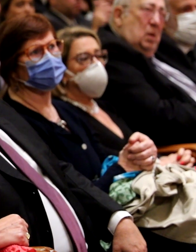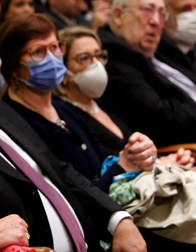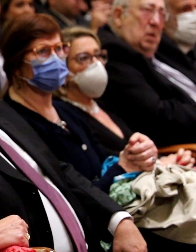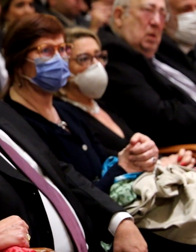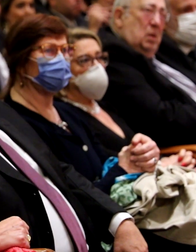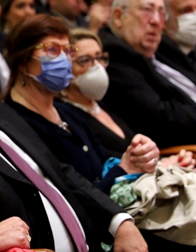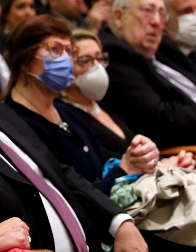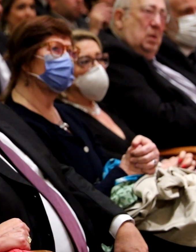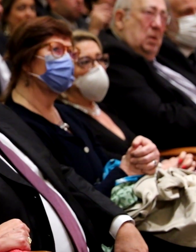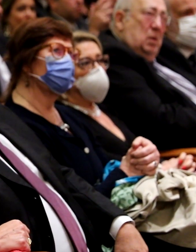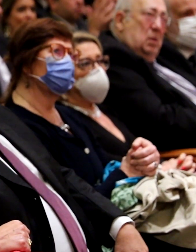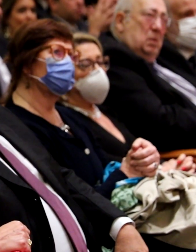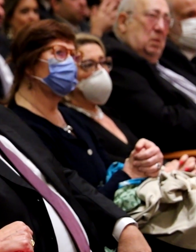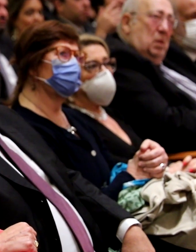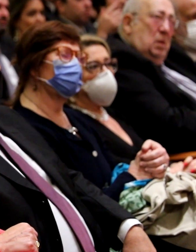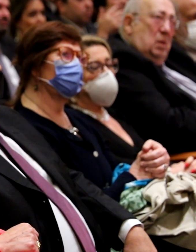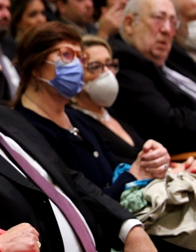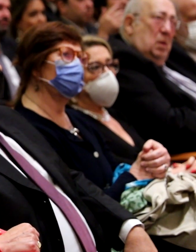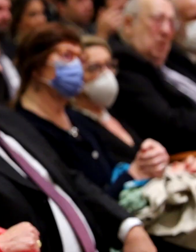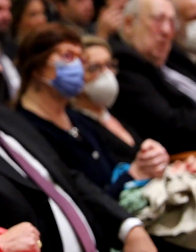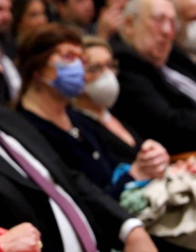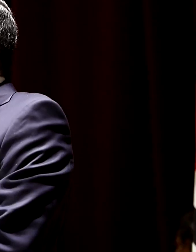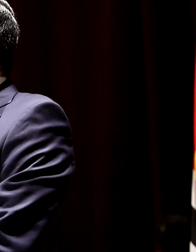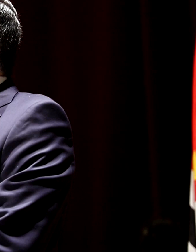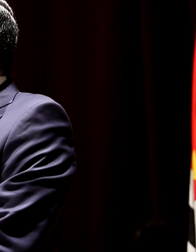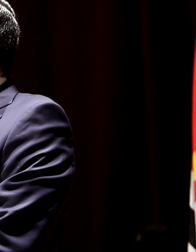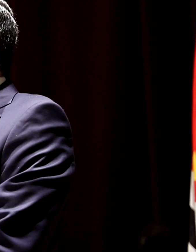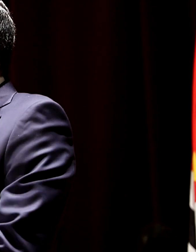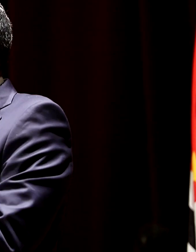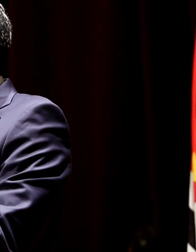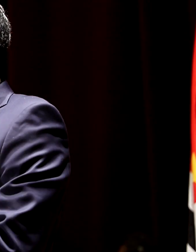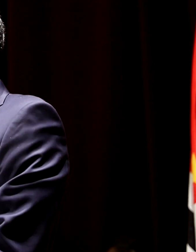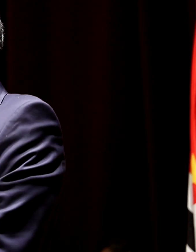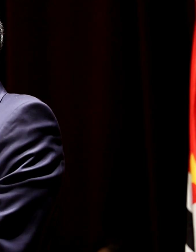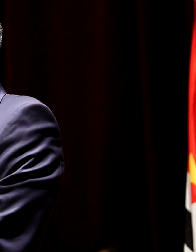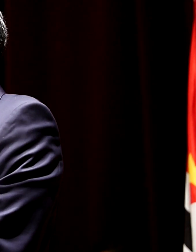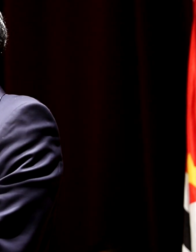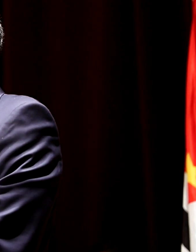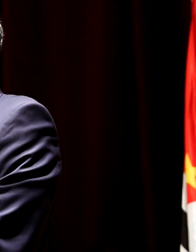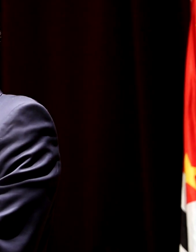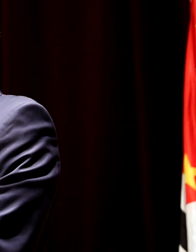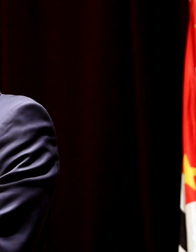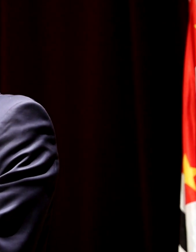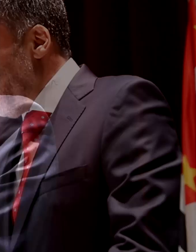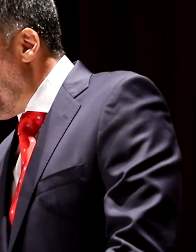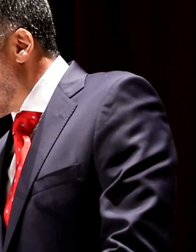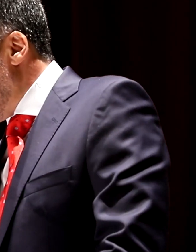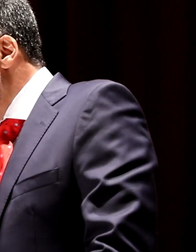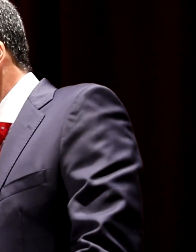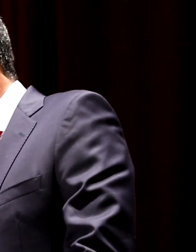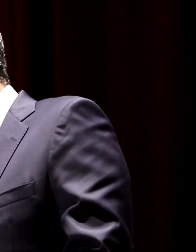nos forjou para a vida. Gratidão ao Criador pela